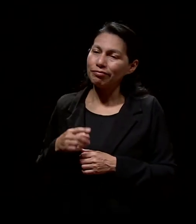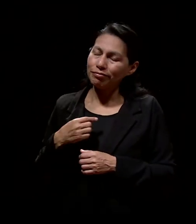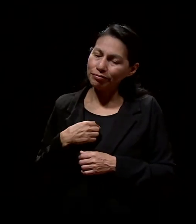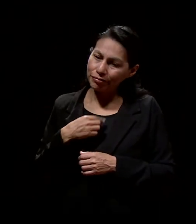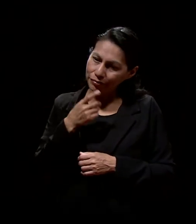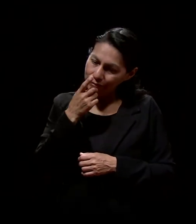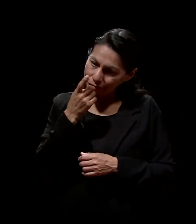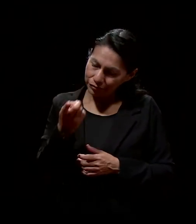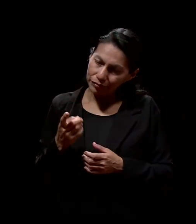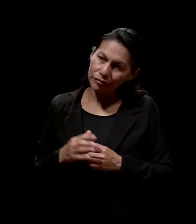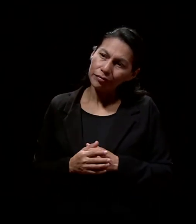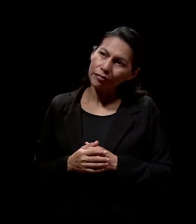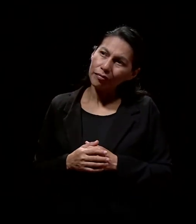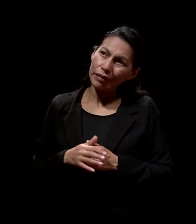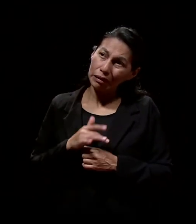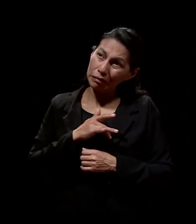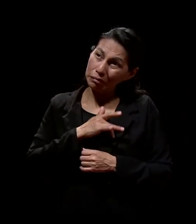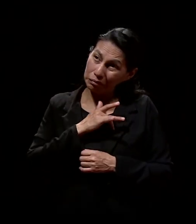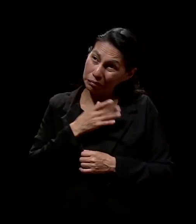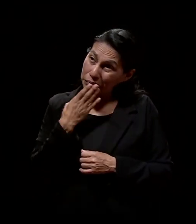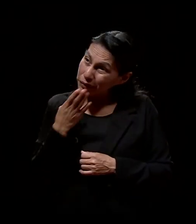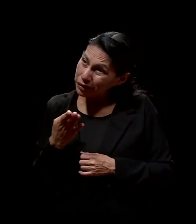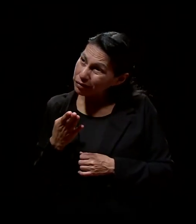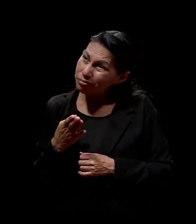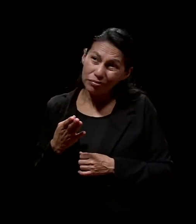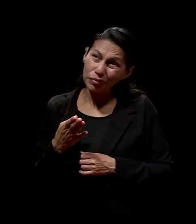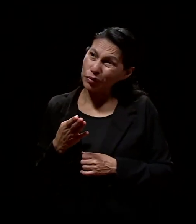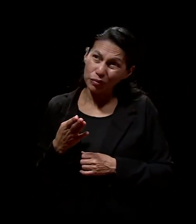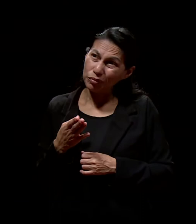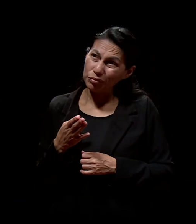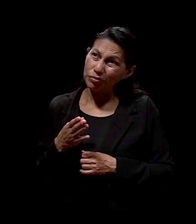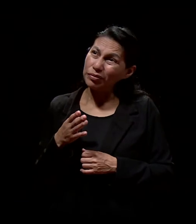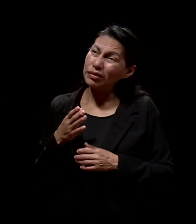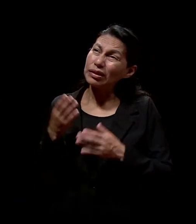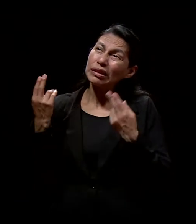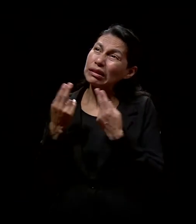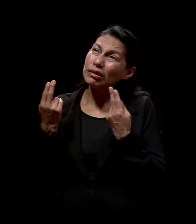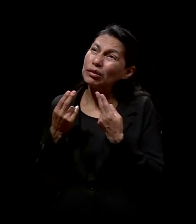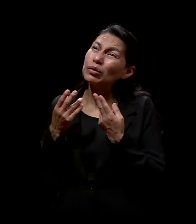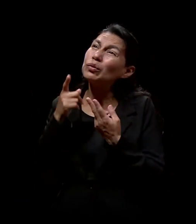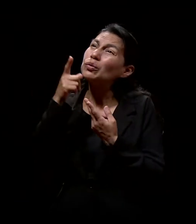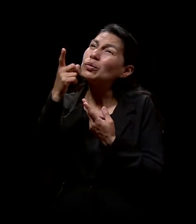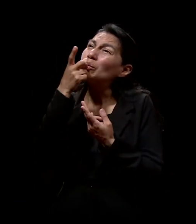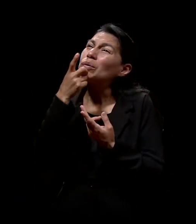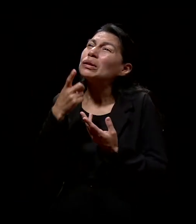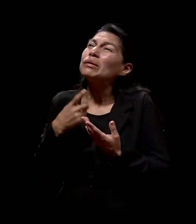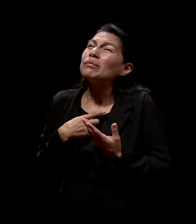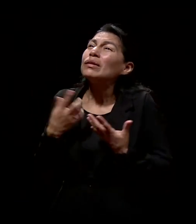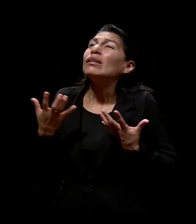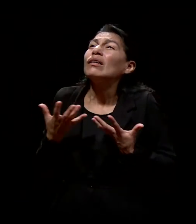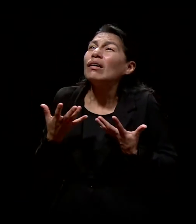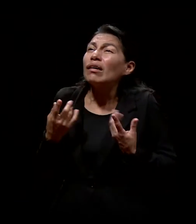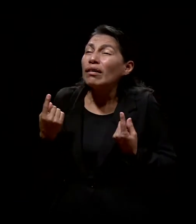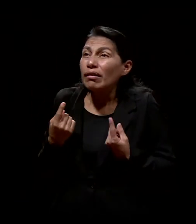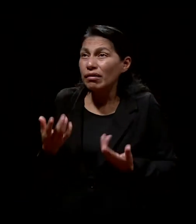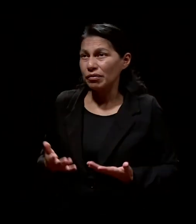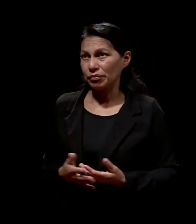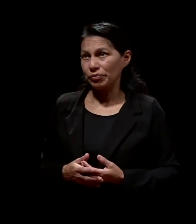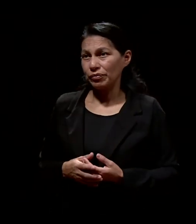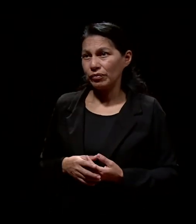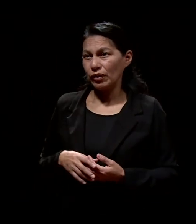Y empecé a decirle a Dios que no me sentía bien en ese momento y que quería saber si Él tenía un propósito para mi